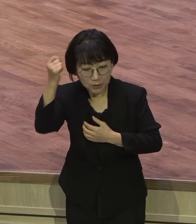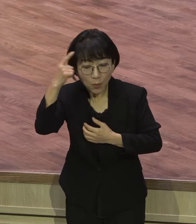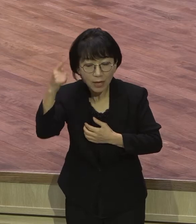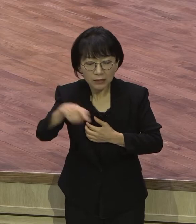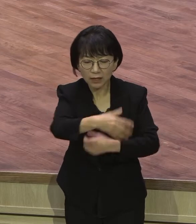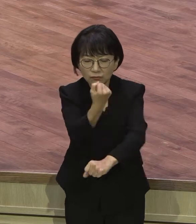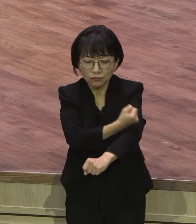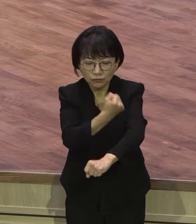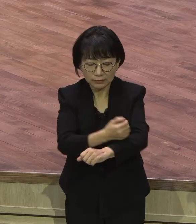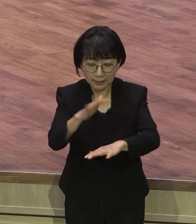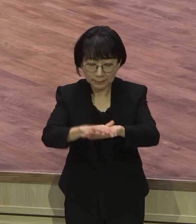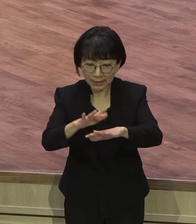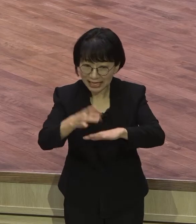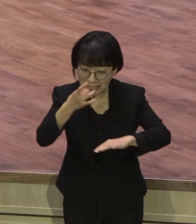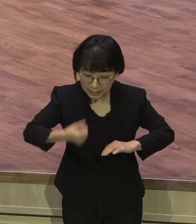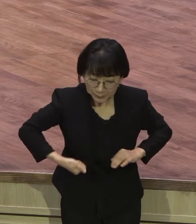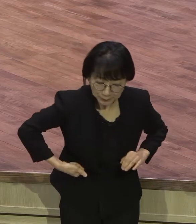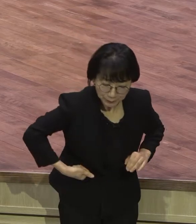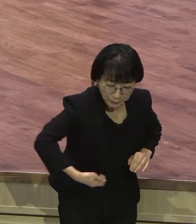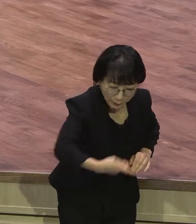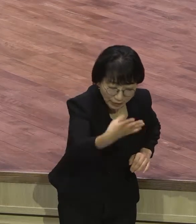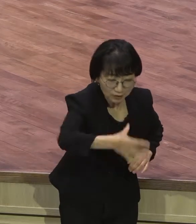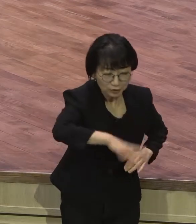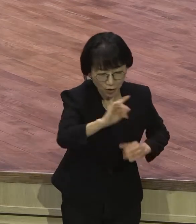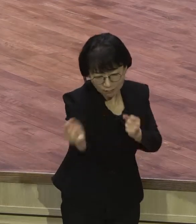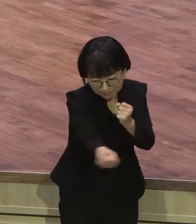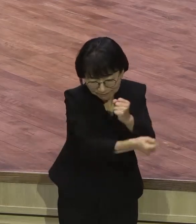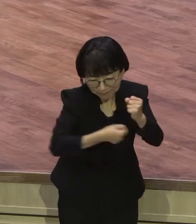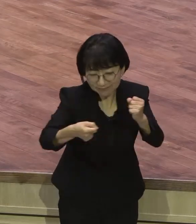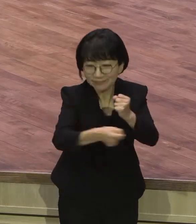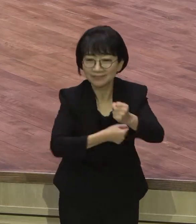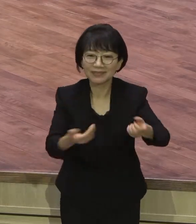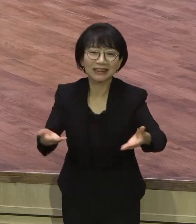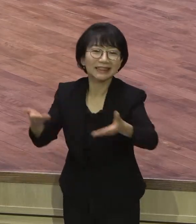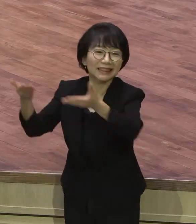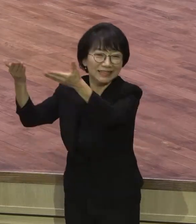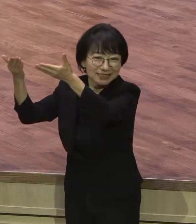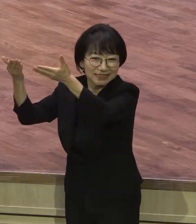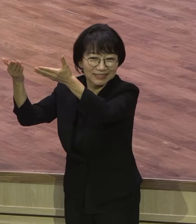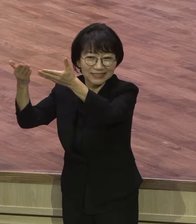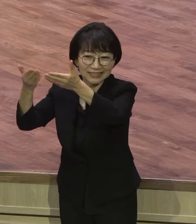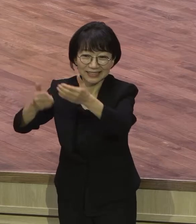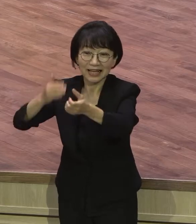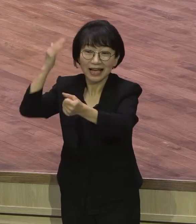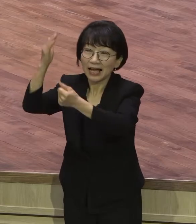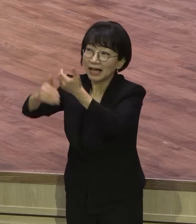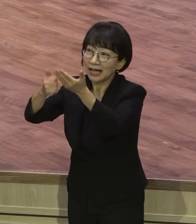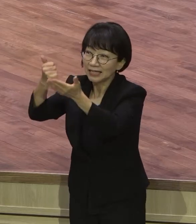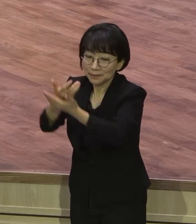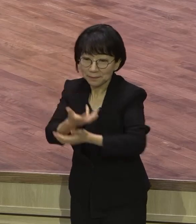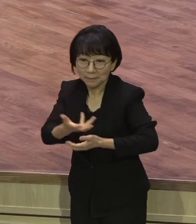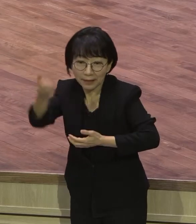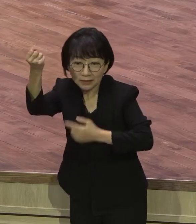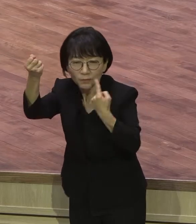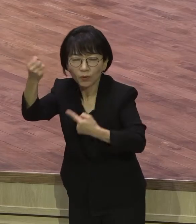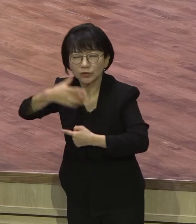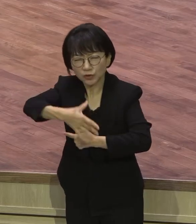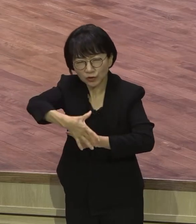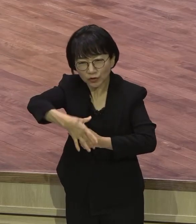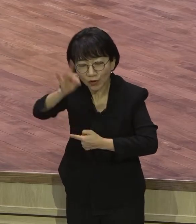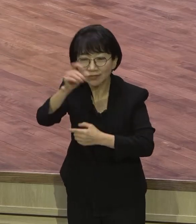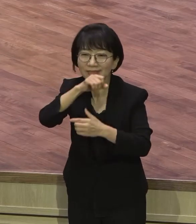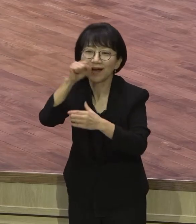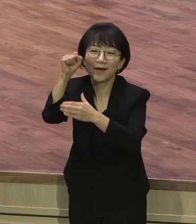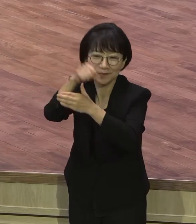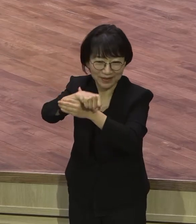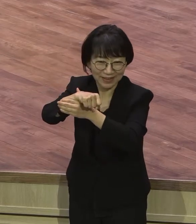열매를 거둠이니라 그렇게 말씀하고 있어요. 하나님이 받으시는 첫 열매가 가장 소중한 거예요. 첫